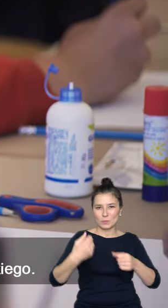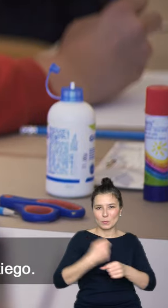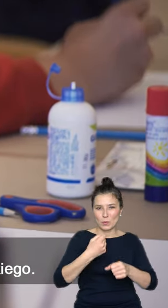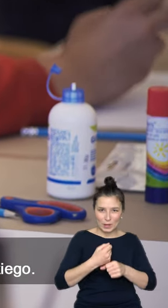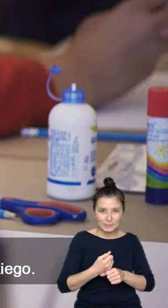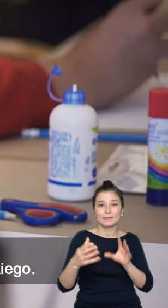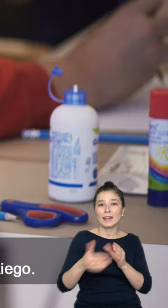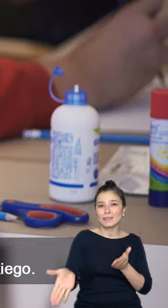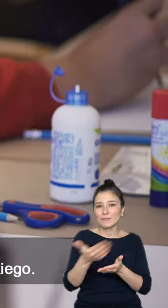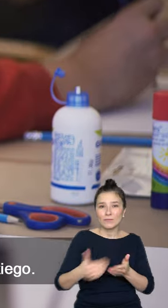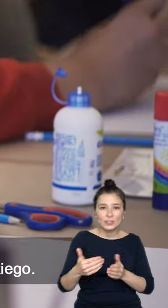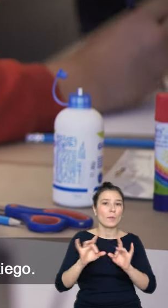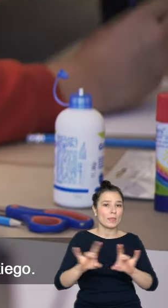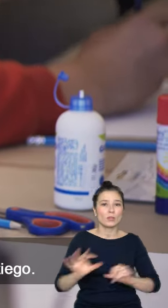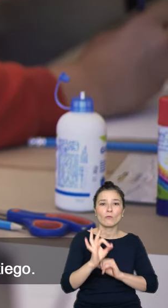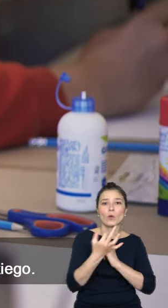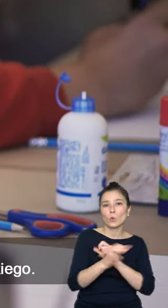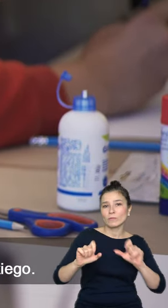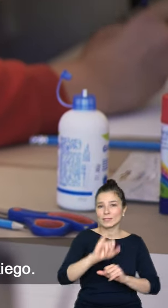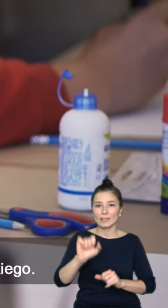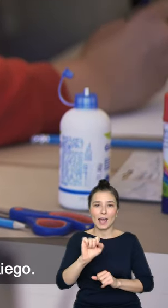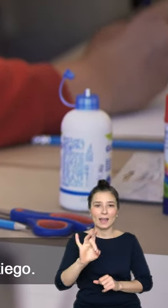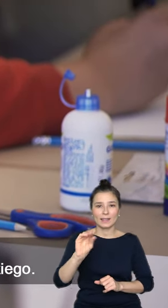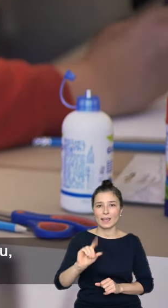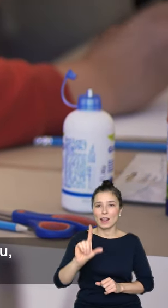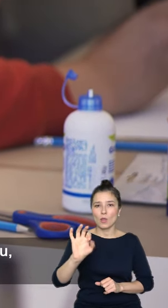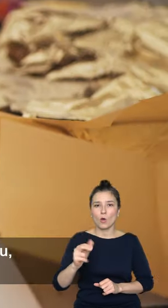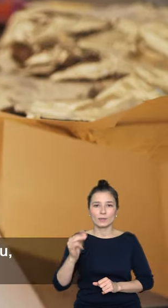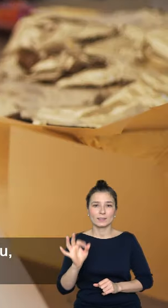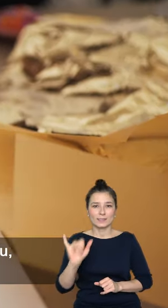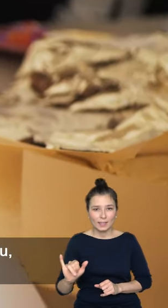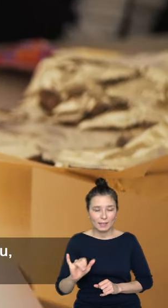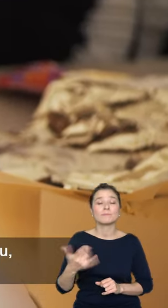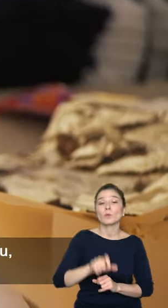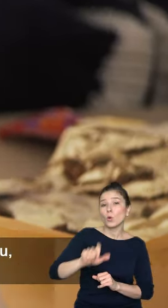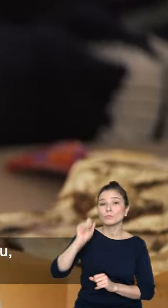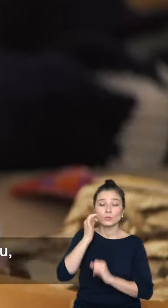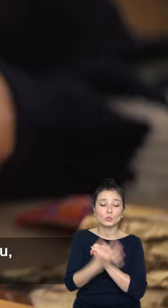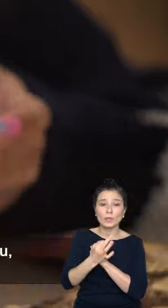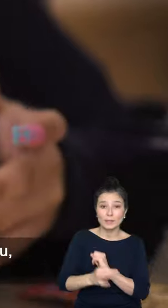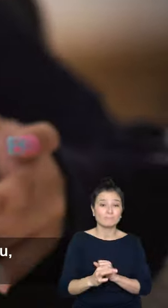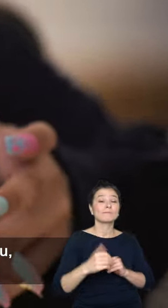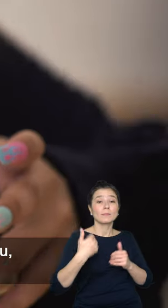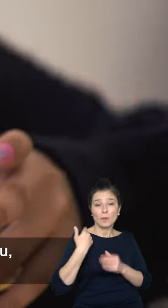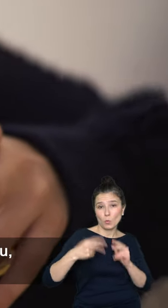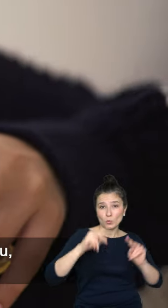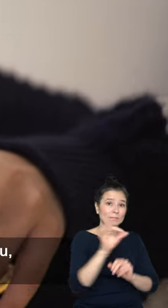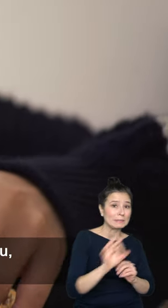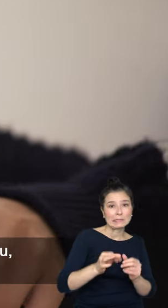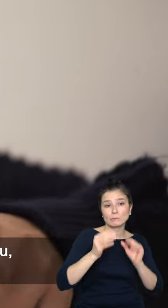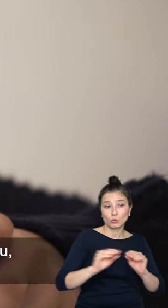Rozwinęliśmy także współpracę z Wydziałem Pedagogicznym Uniwersytetu Jagiellońskiego. Studentki wzięły udział w specjalistycznym